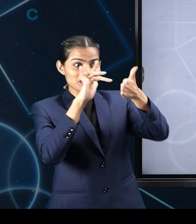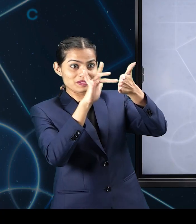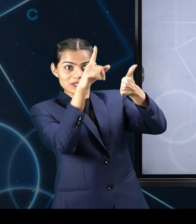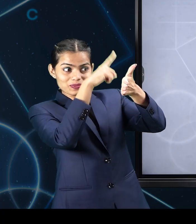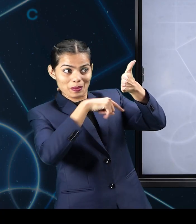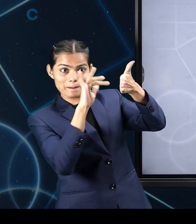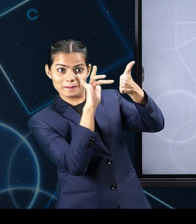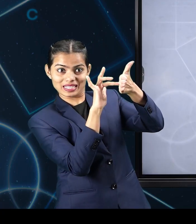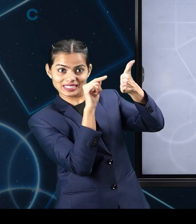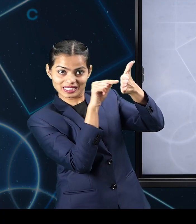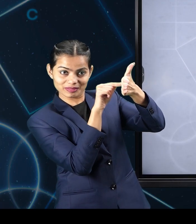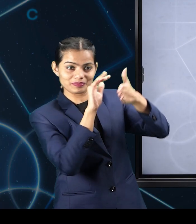केंद्र,